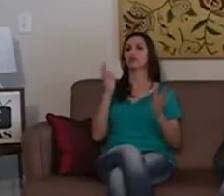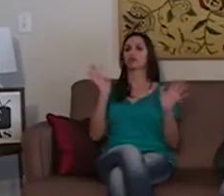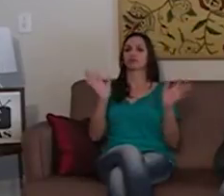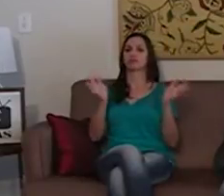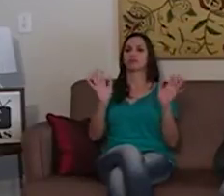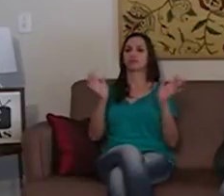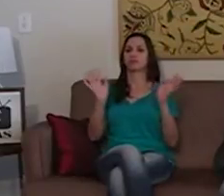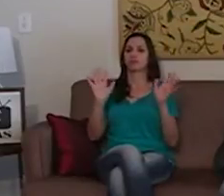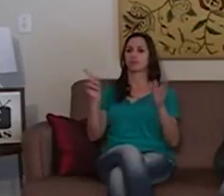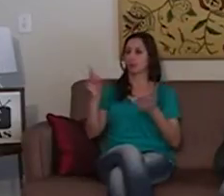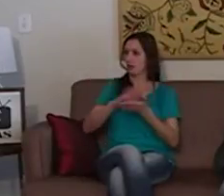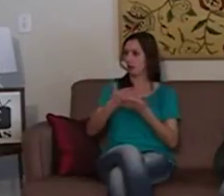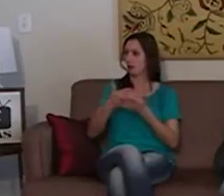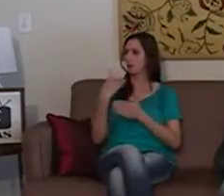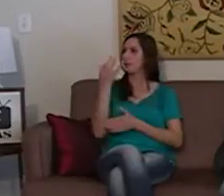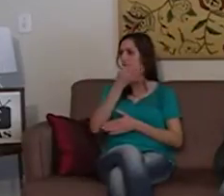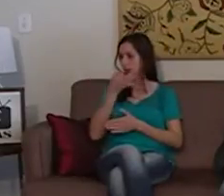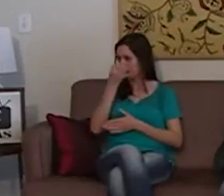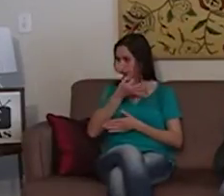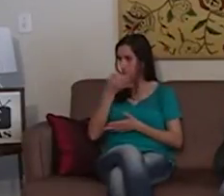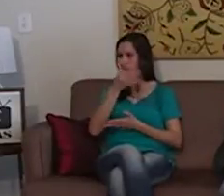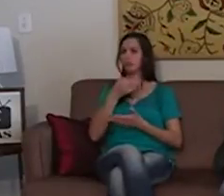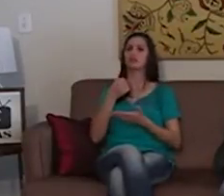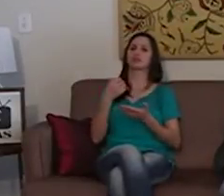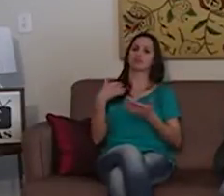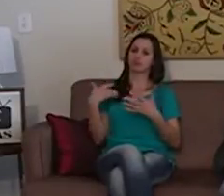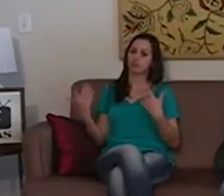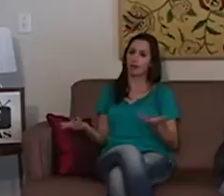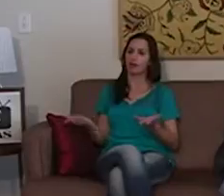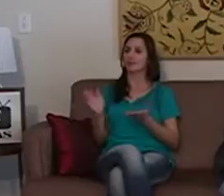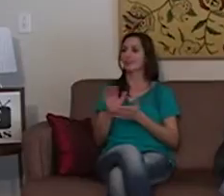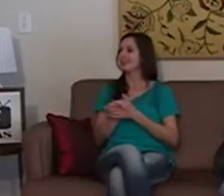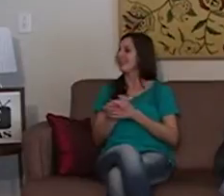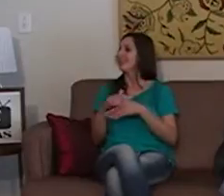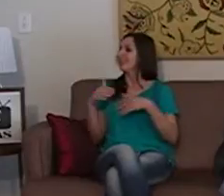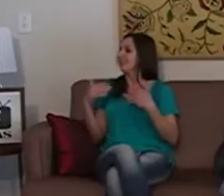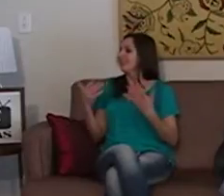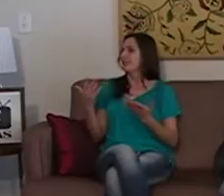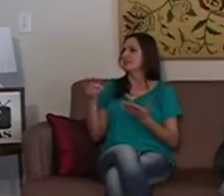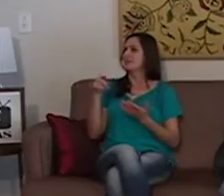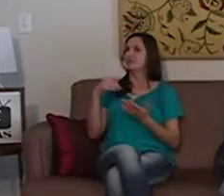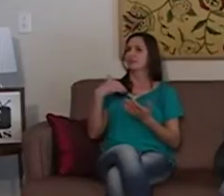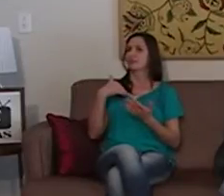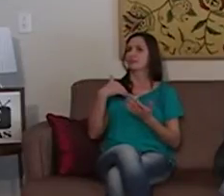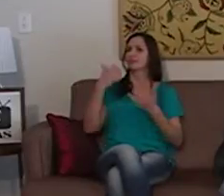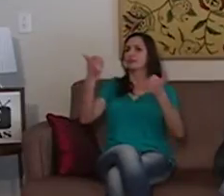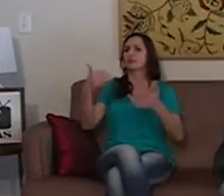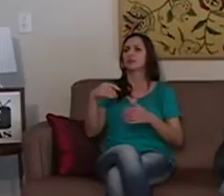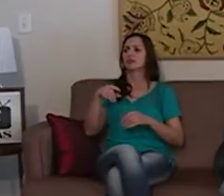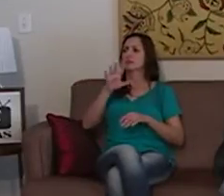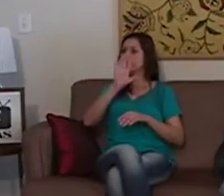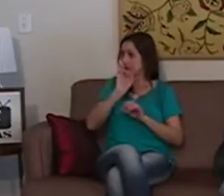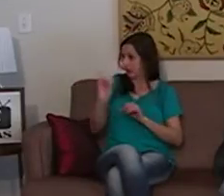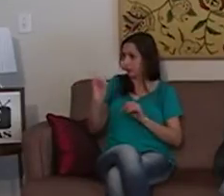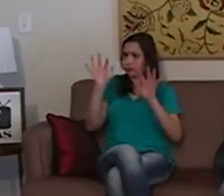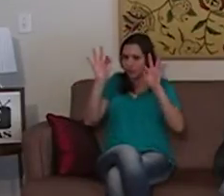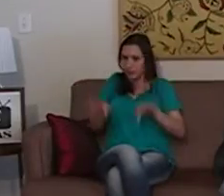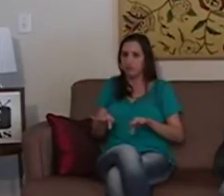intérprete. Eu vou sinalizando e o intérprete vai interpretando para a língua portuguesa oral. Mas quando a aula termina, os alunos querem conversar